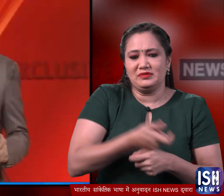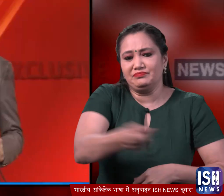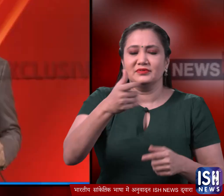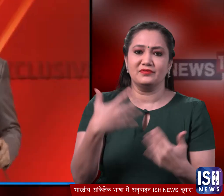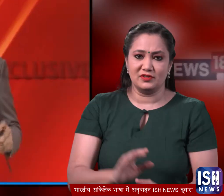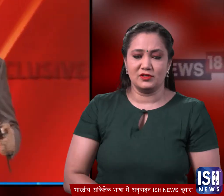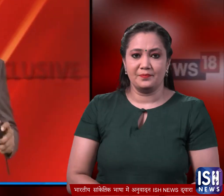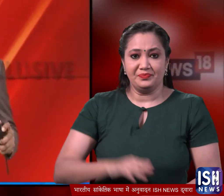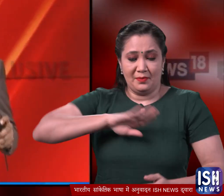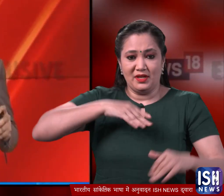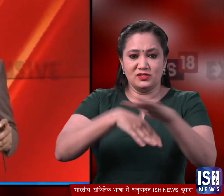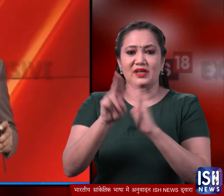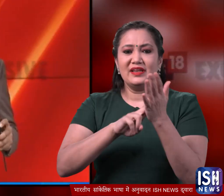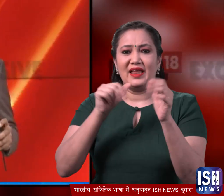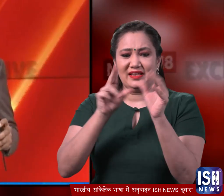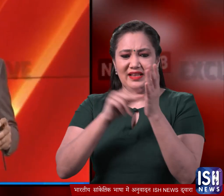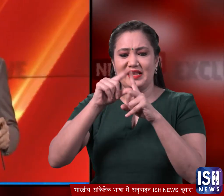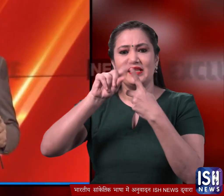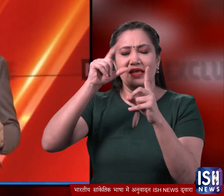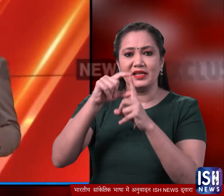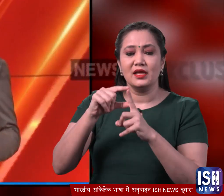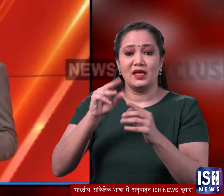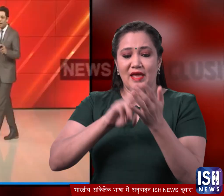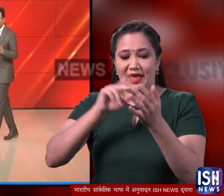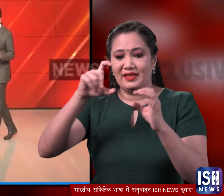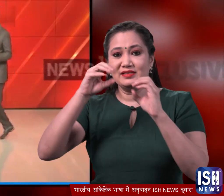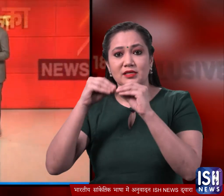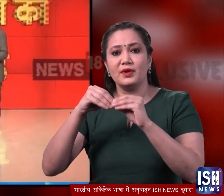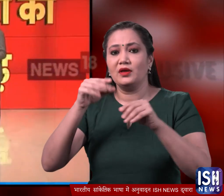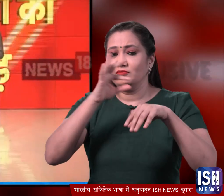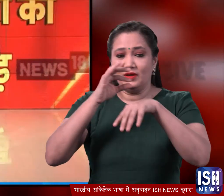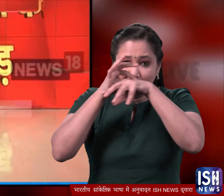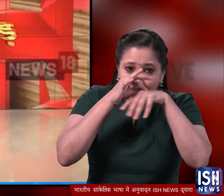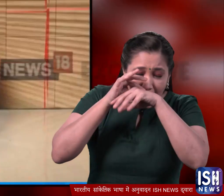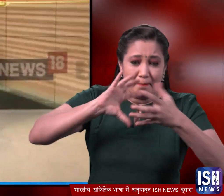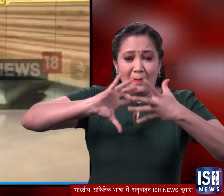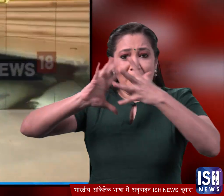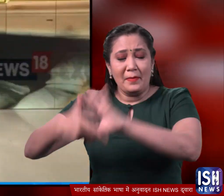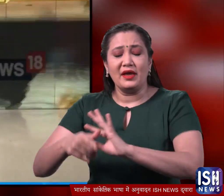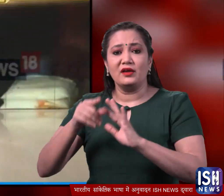महाराष्ट्र के नांदेड़ में एनसीबी ने ड्रग्स तैयार करने वाली एक फैक्ट्री का भंडाफोड़ किया। इस छापेमारी में